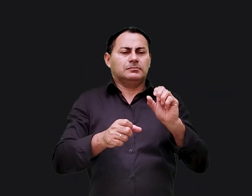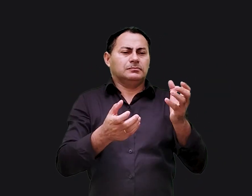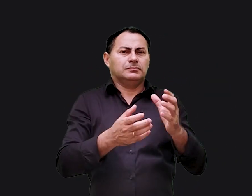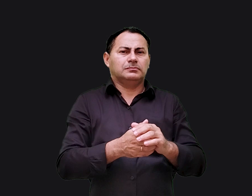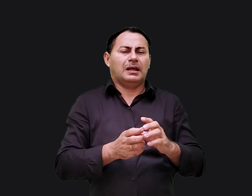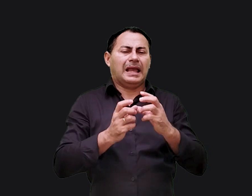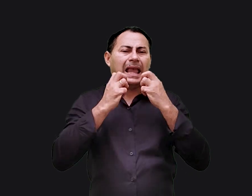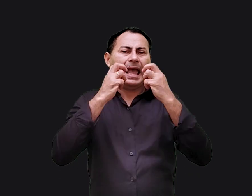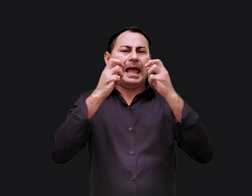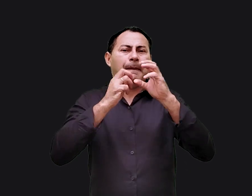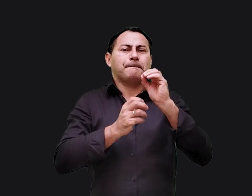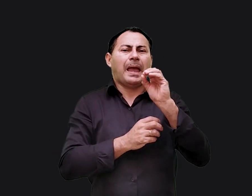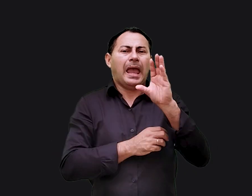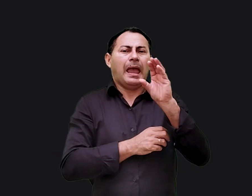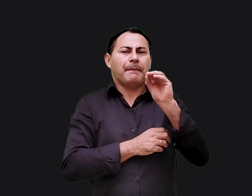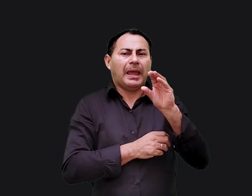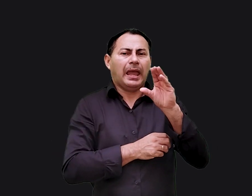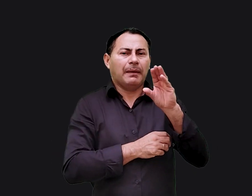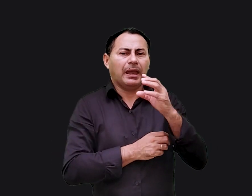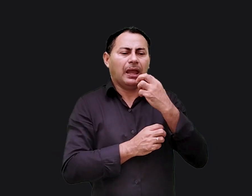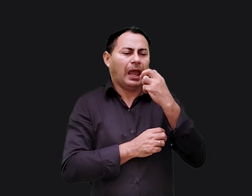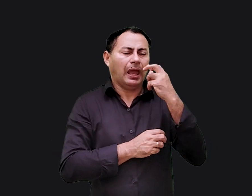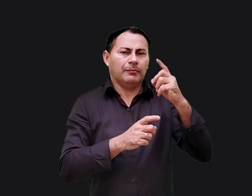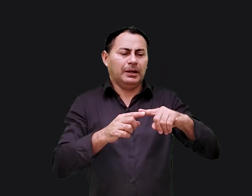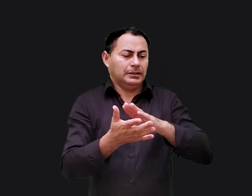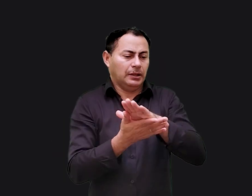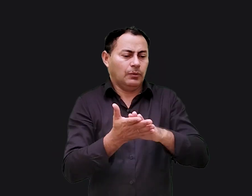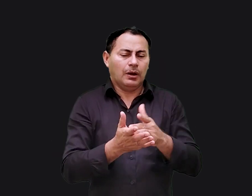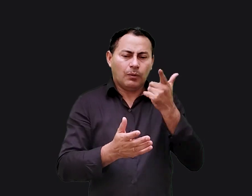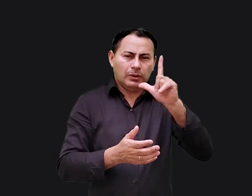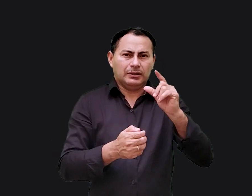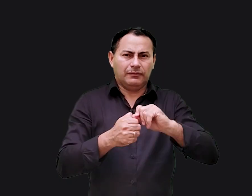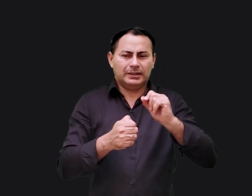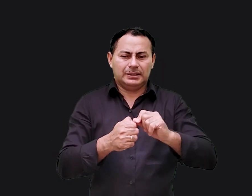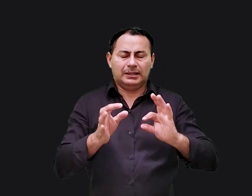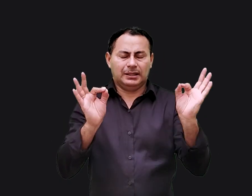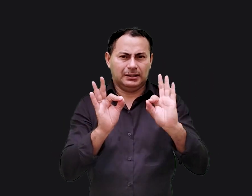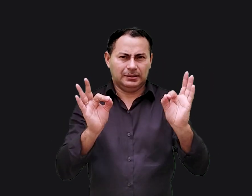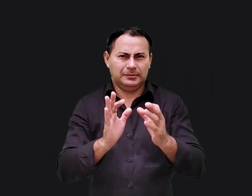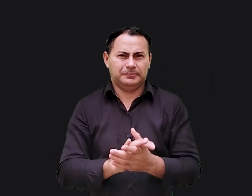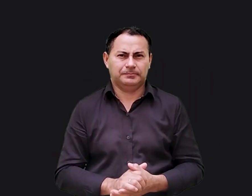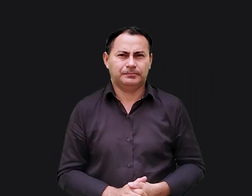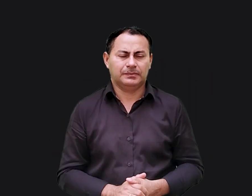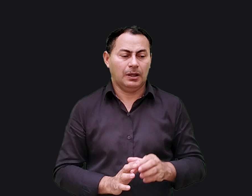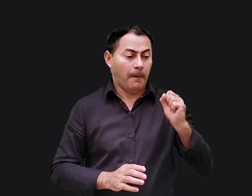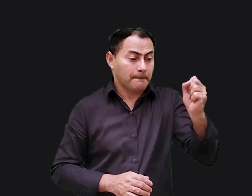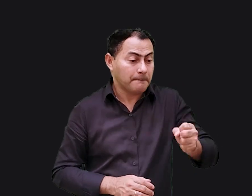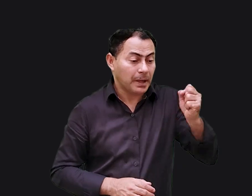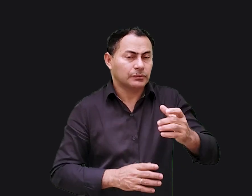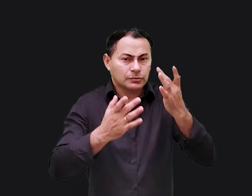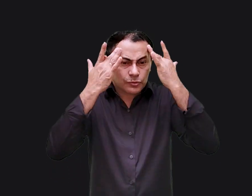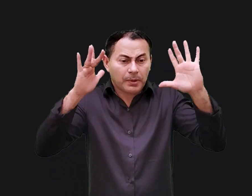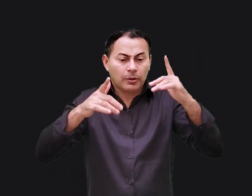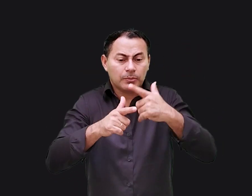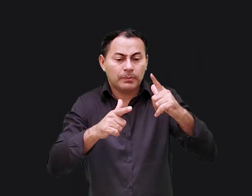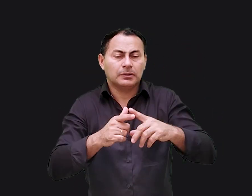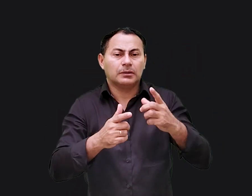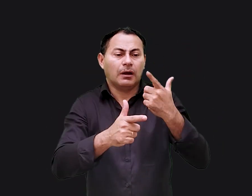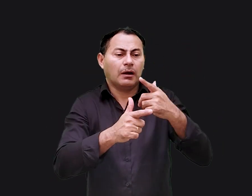posição, literalmente berrando, bé, bé, mas nenhuma delas consegue fazer nada. Se o pastor não descobrir o problema da